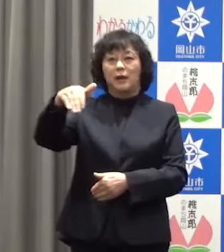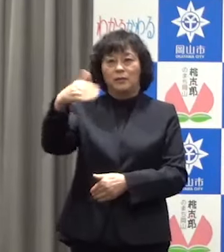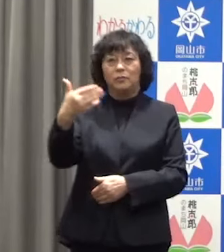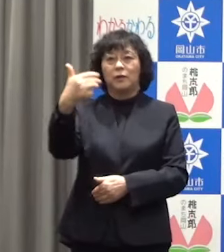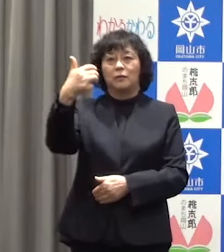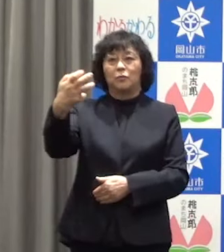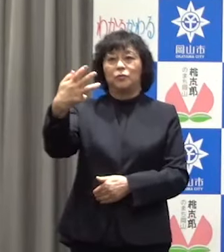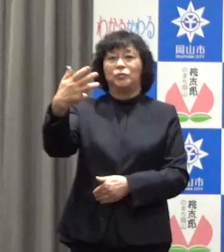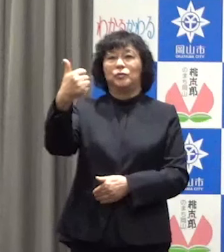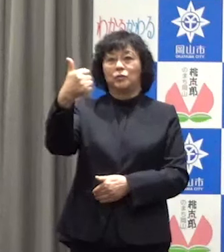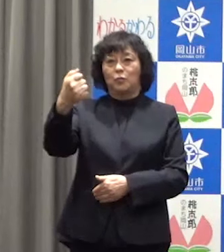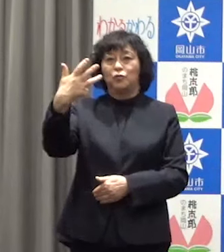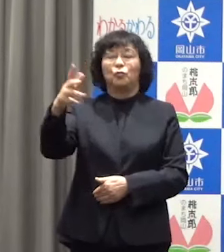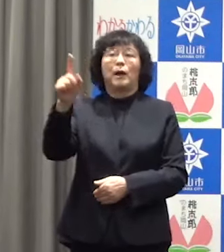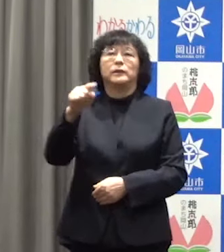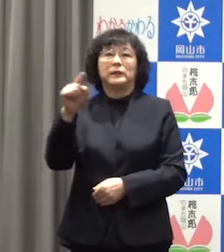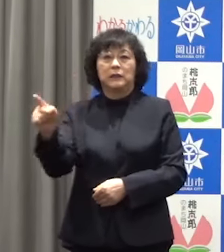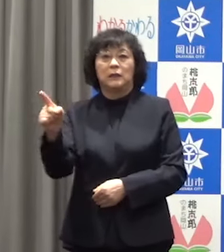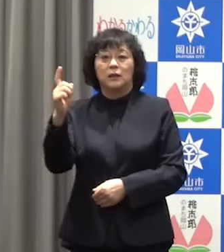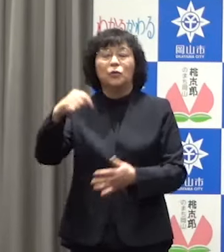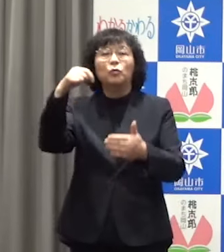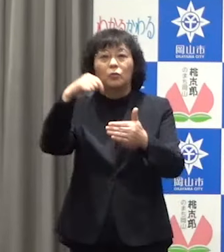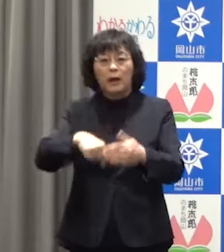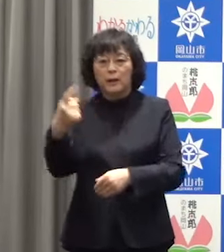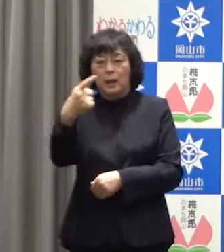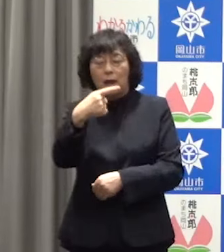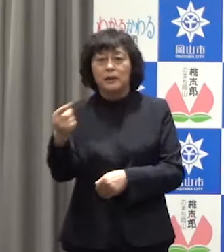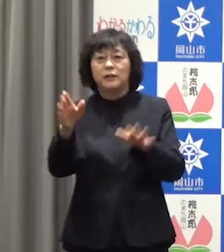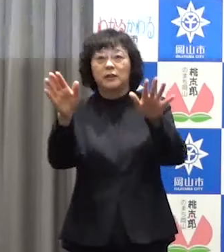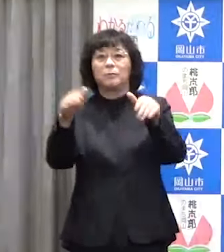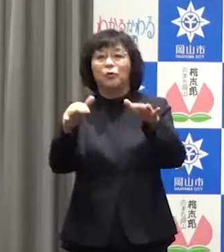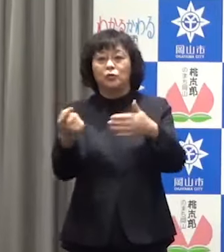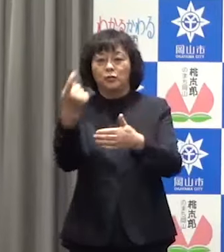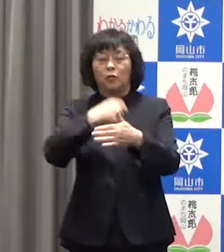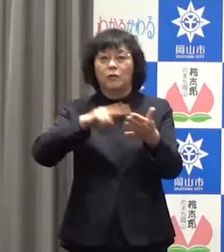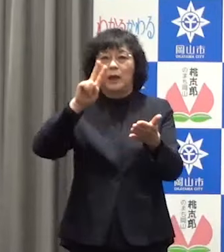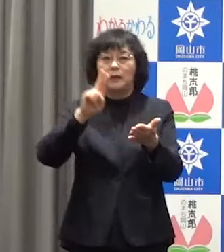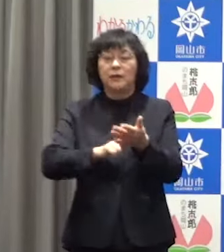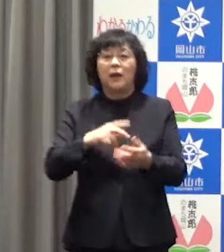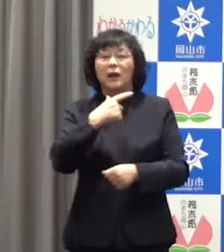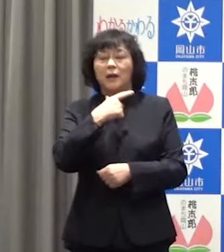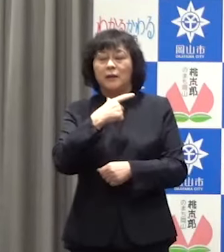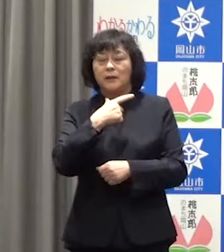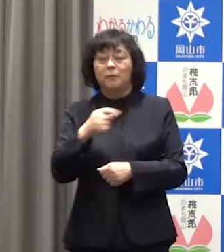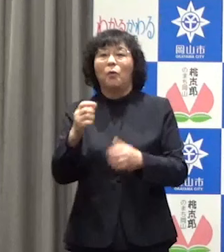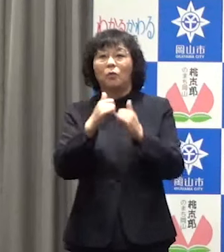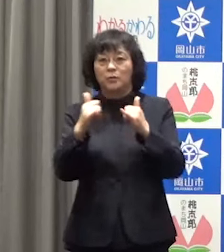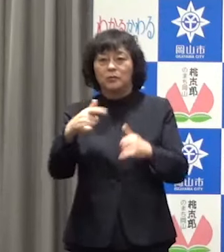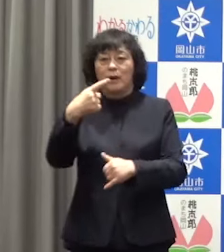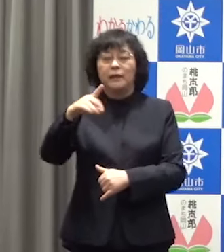18,958 人であります。そのうち一次募集での内定児童数は